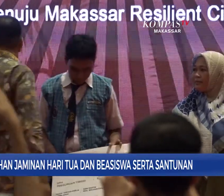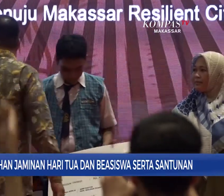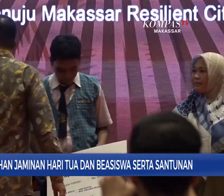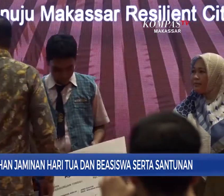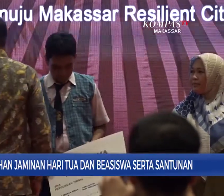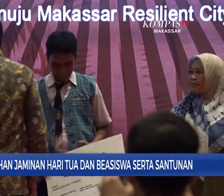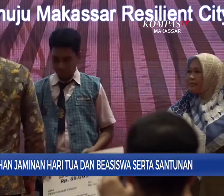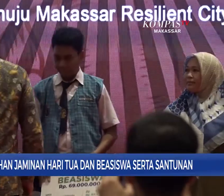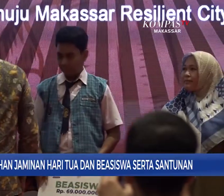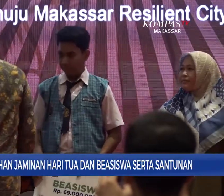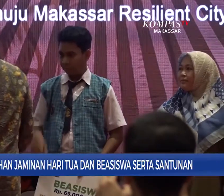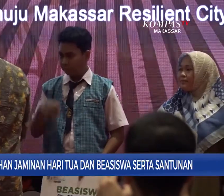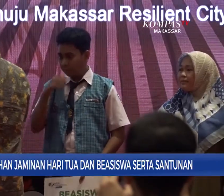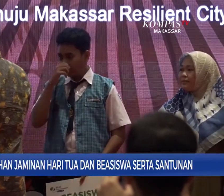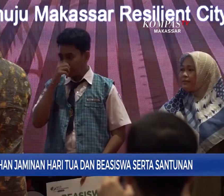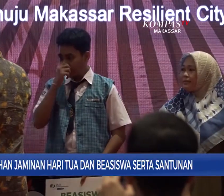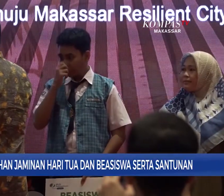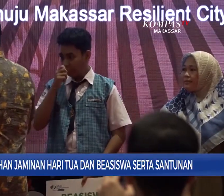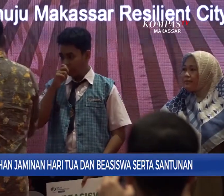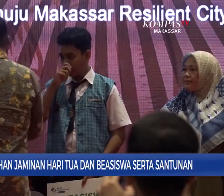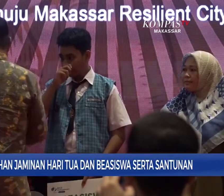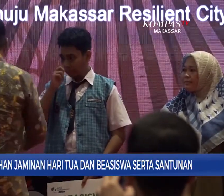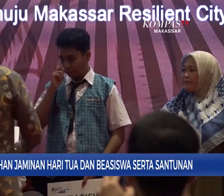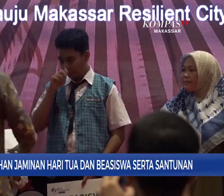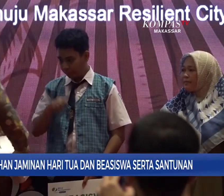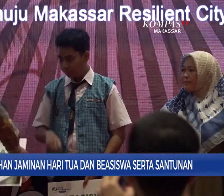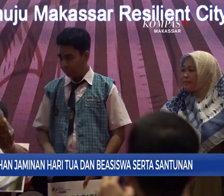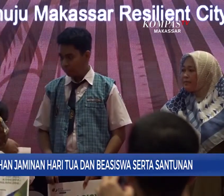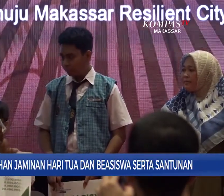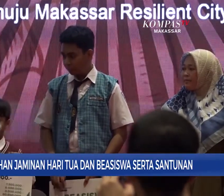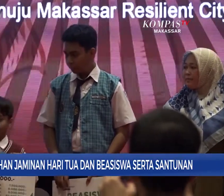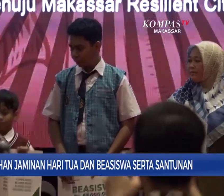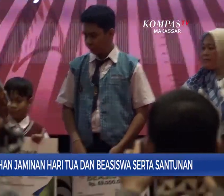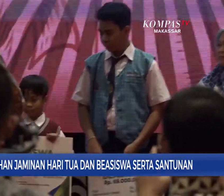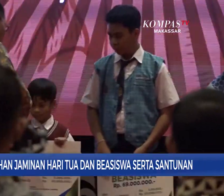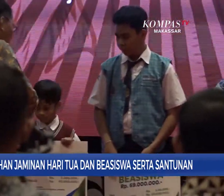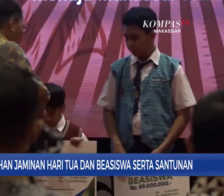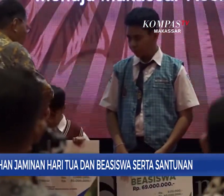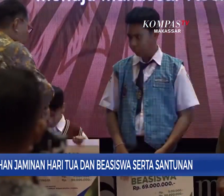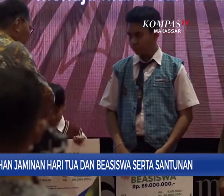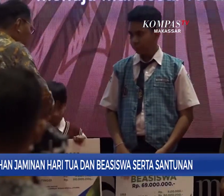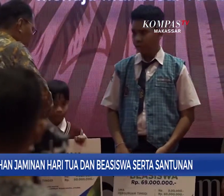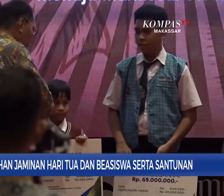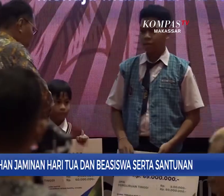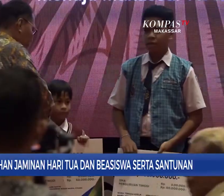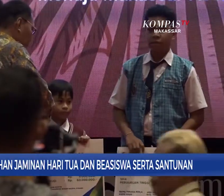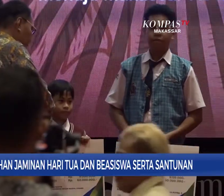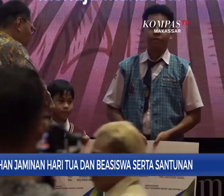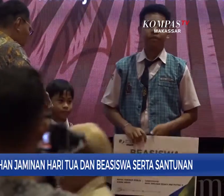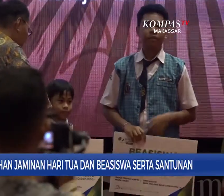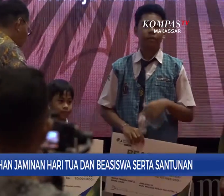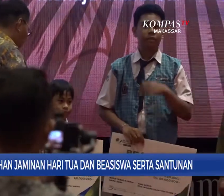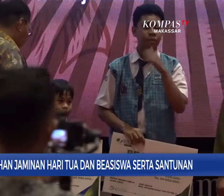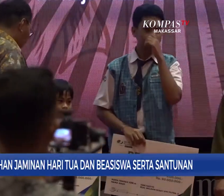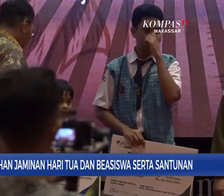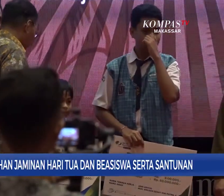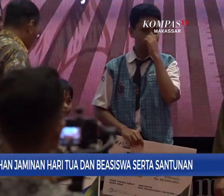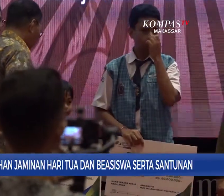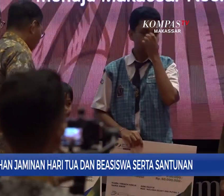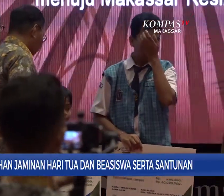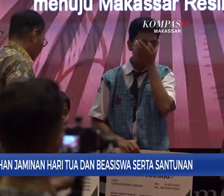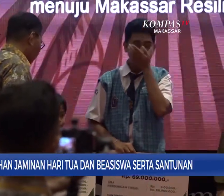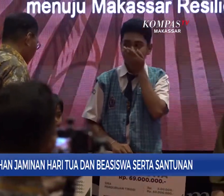Ibu Ar Rid ahli waris Bapak dengan beasiswa dua orang anak untuk jenjang pendidikan SD dan